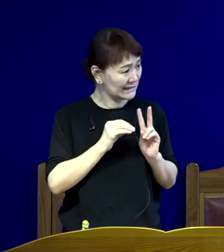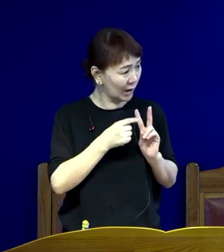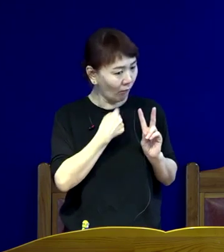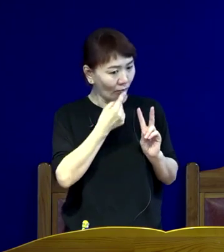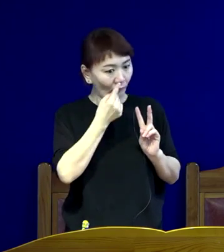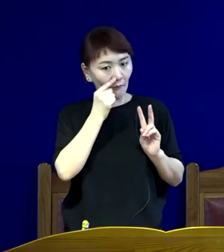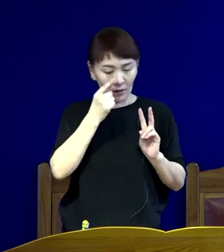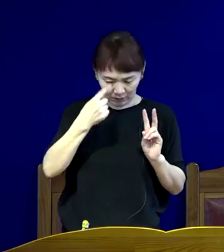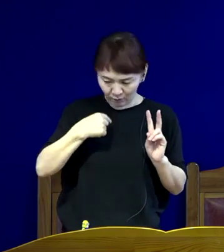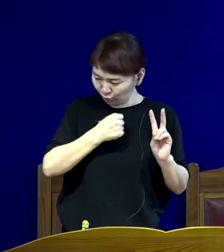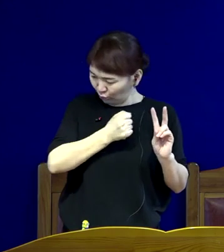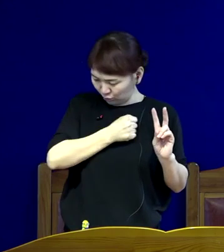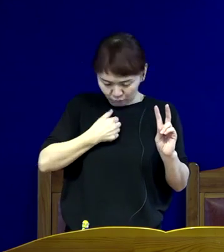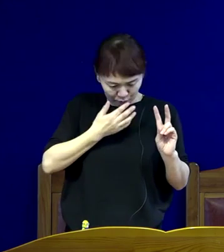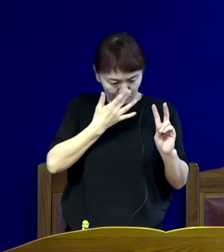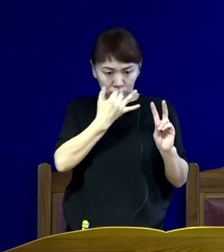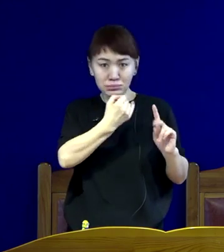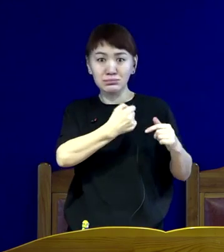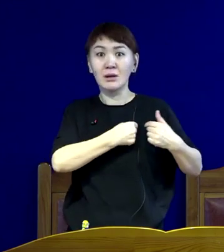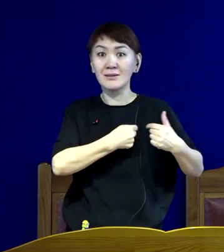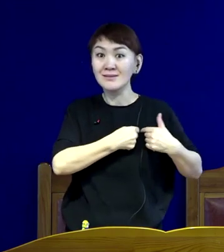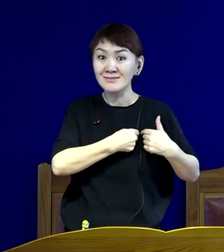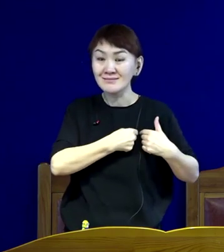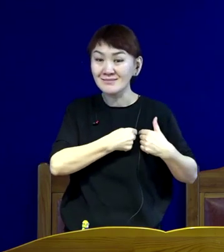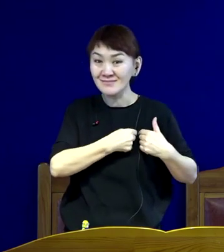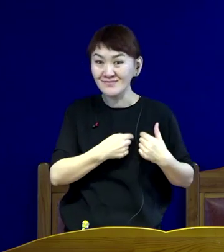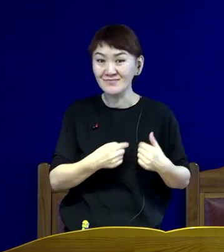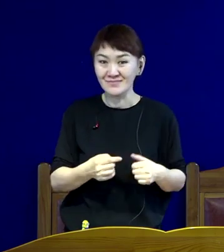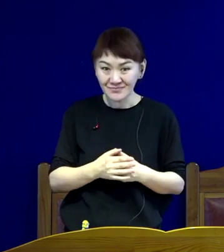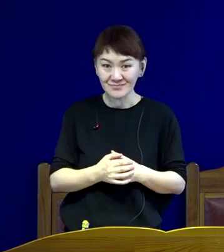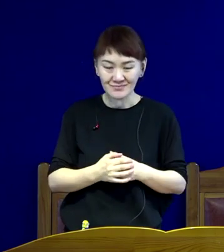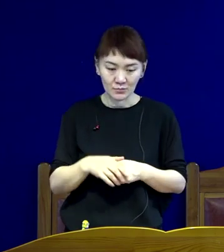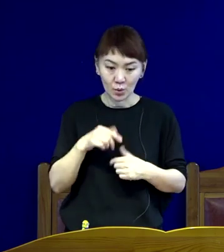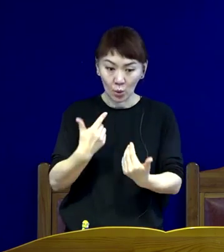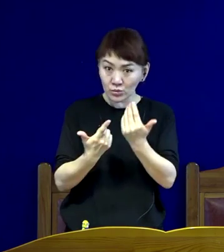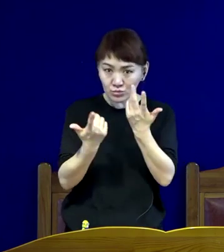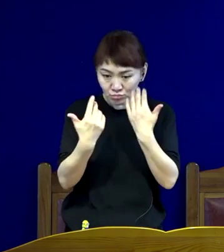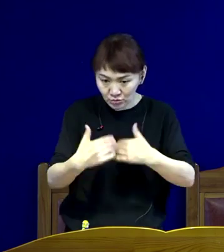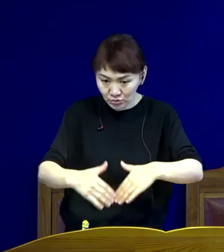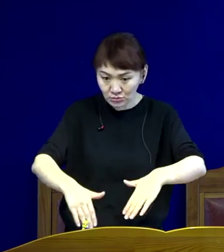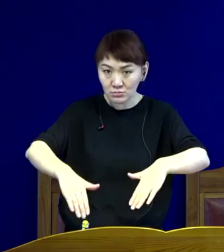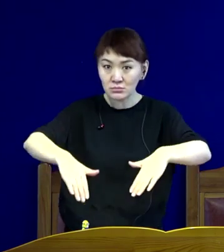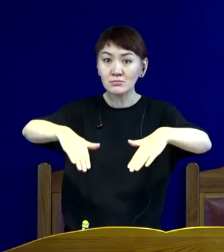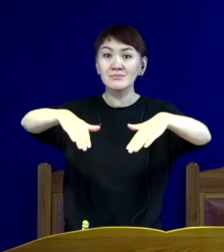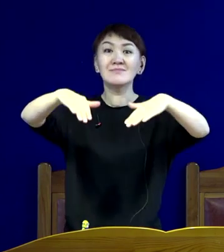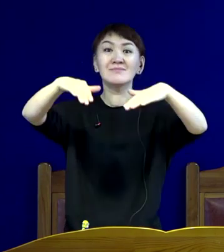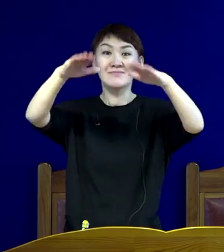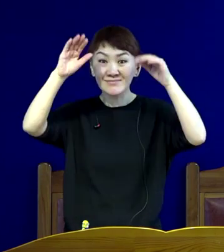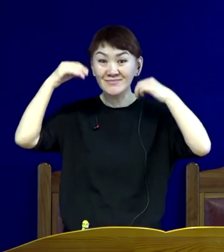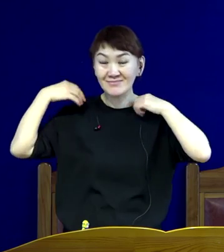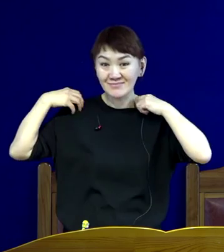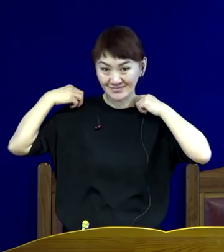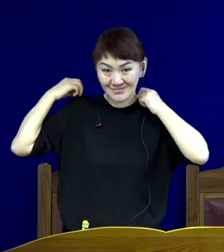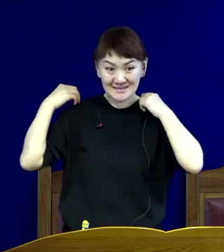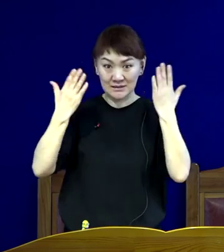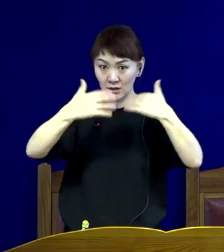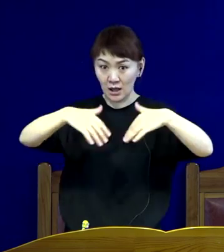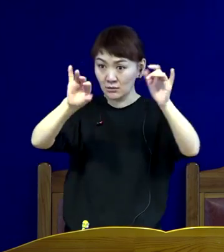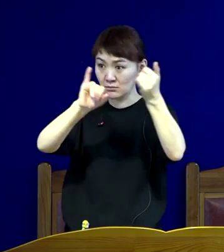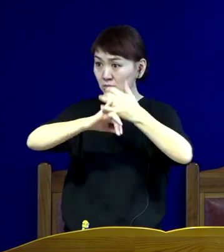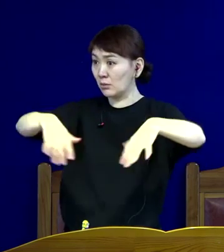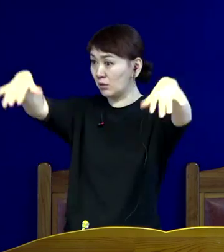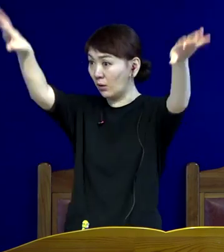маань. А хүүхдүүд том болоод гэрээсээ тусдаа гарах үед эхнэр нөхрийн харилцааг дахин зөв эхлэх хэрэгтэй